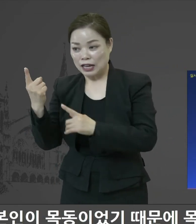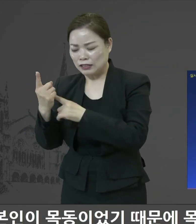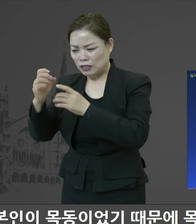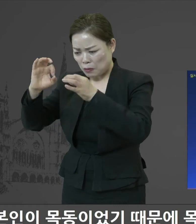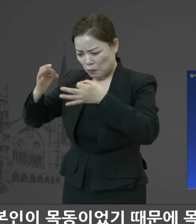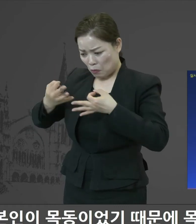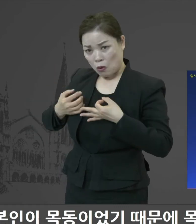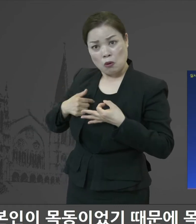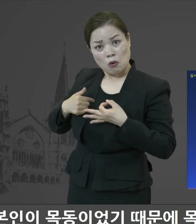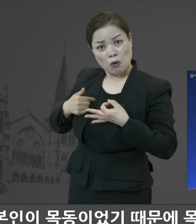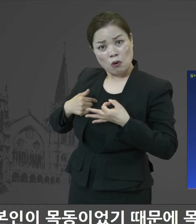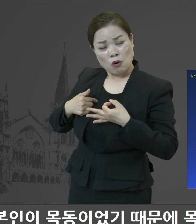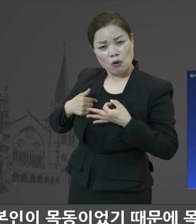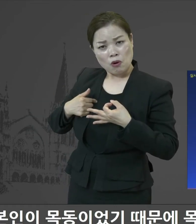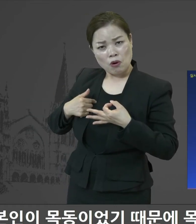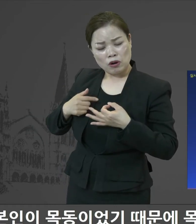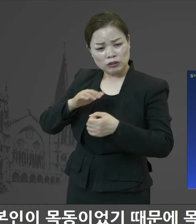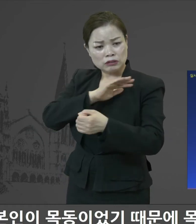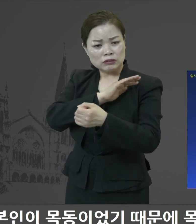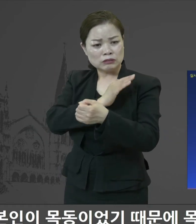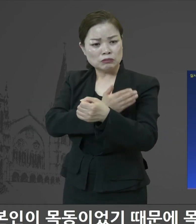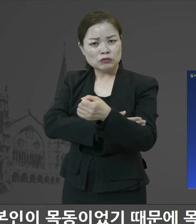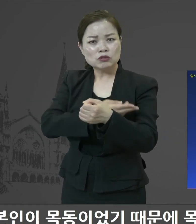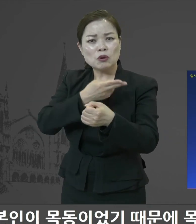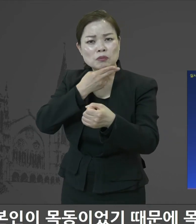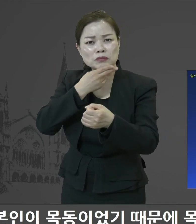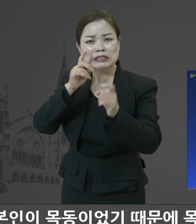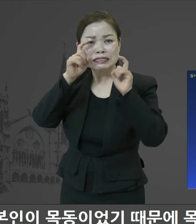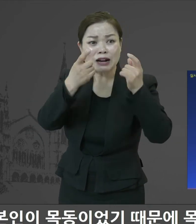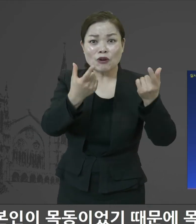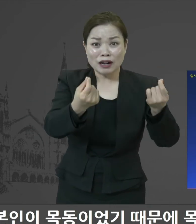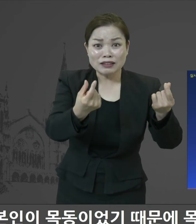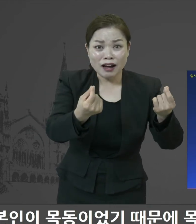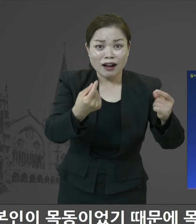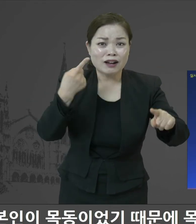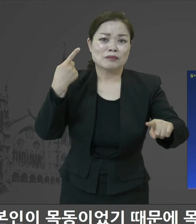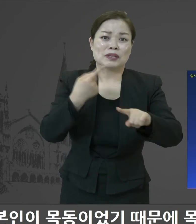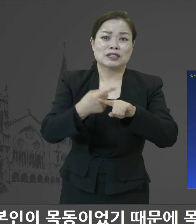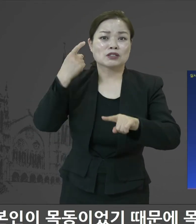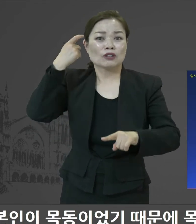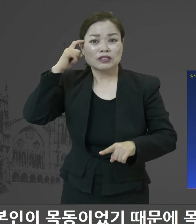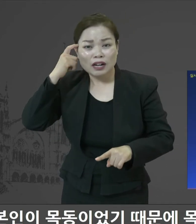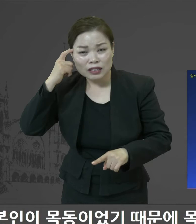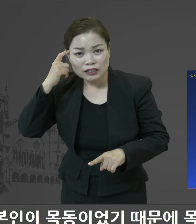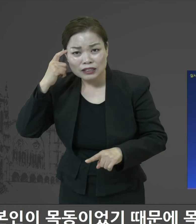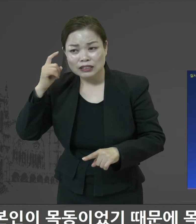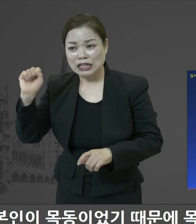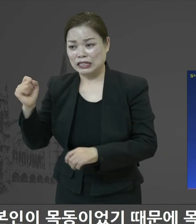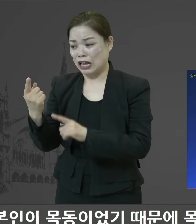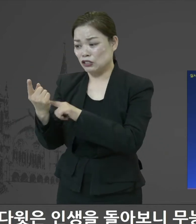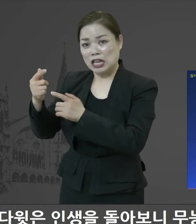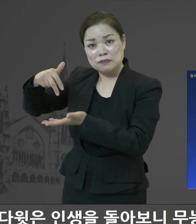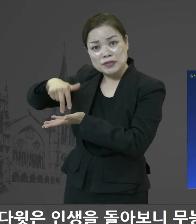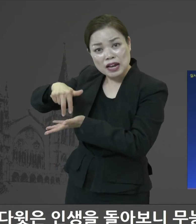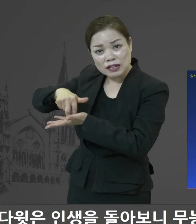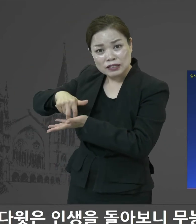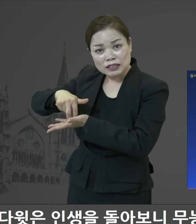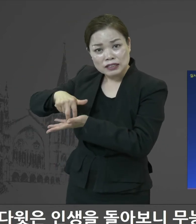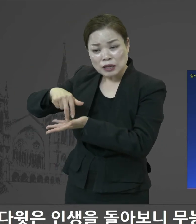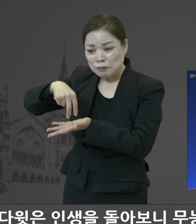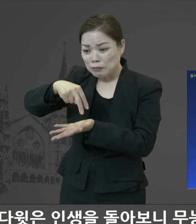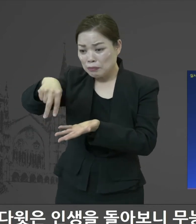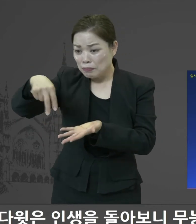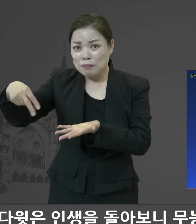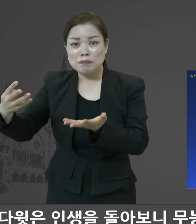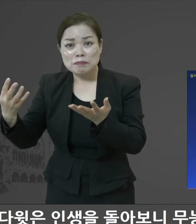돌아보니까 그야말로 자기가 그 무능한 양과 다를 바가 없었습니다. 인생이 끝장났다고 할 만한 순간이 한두 번이 아니었습니다. 길을 잃어버리는 순간이